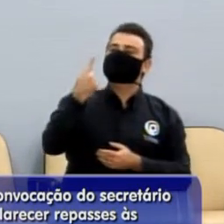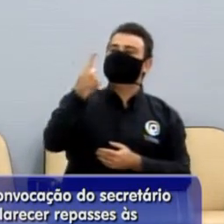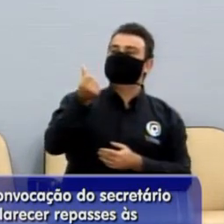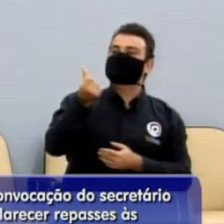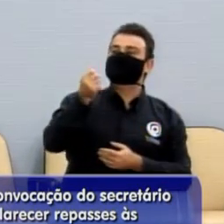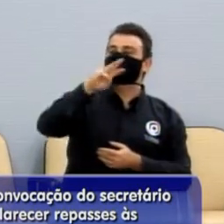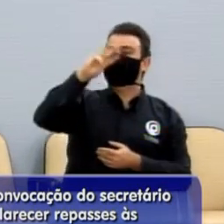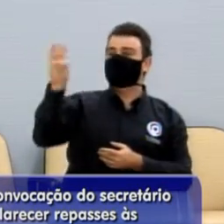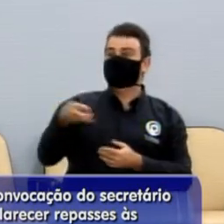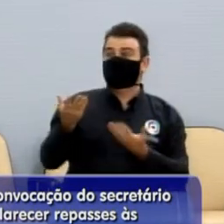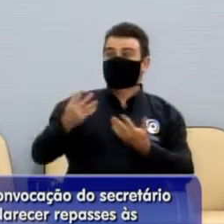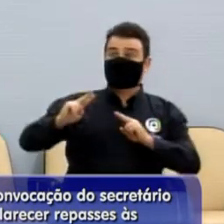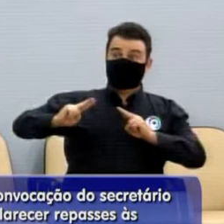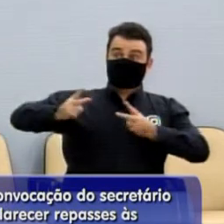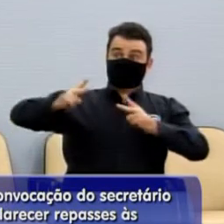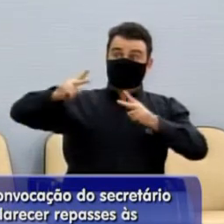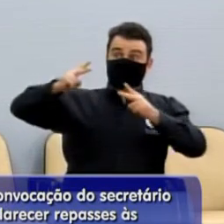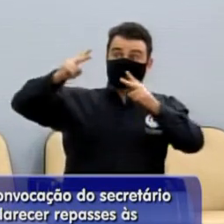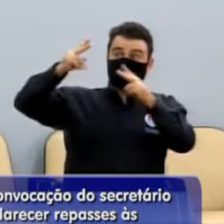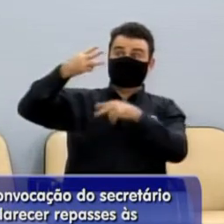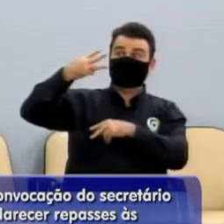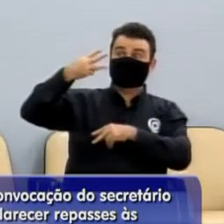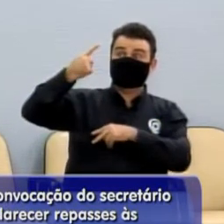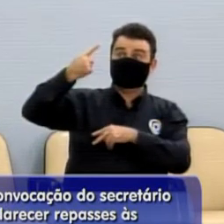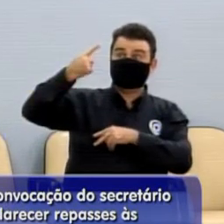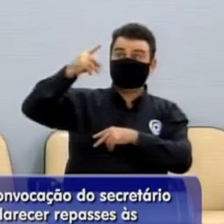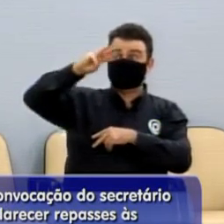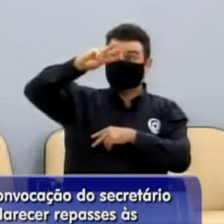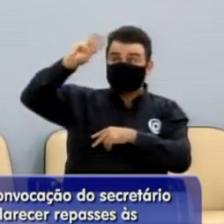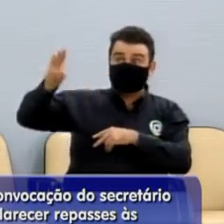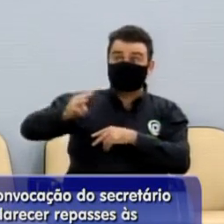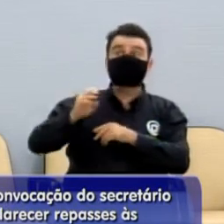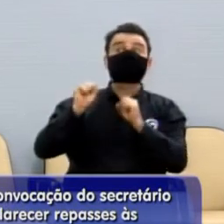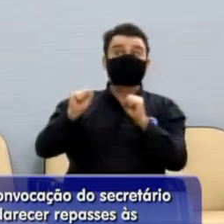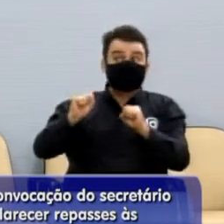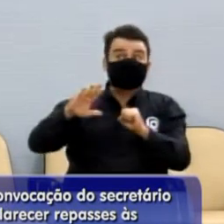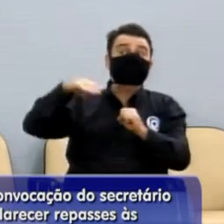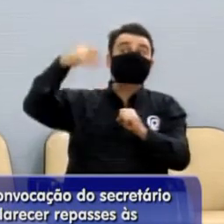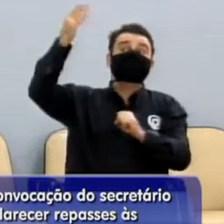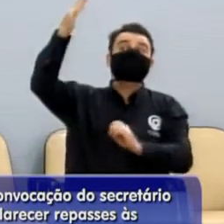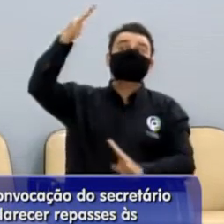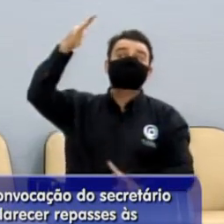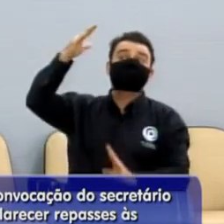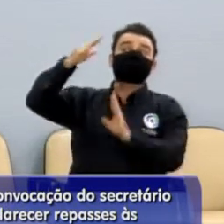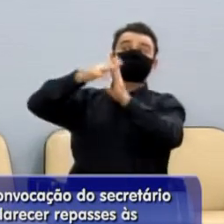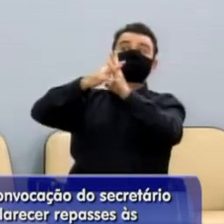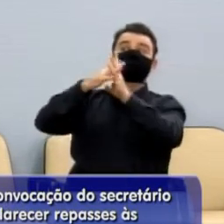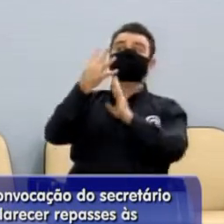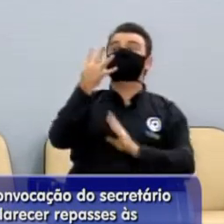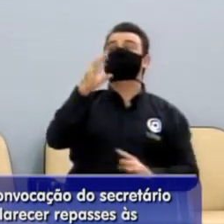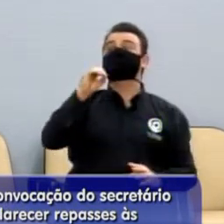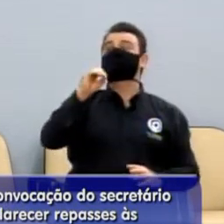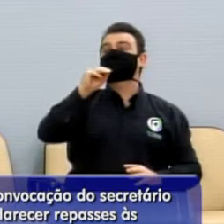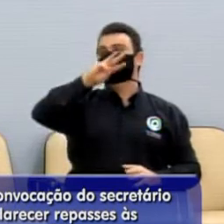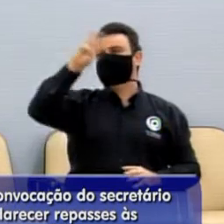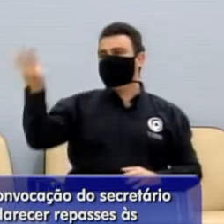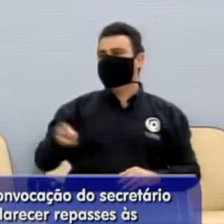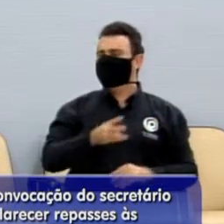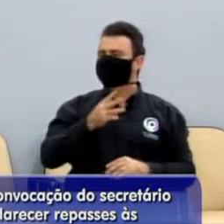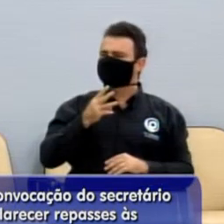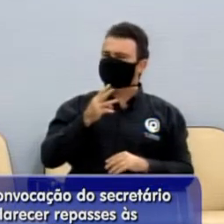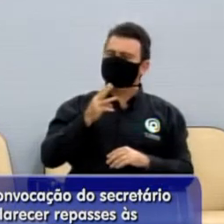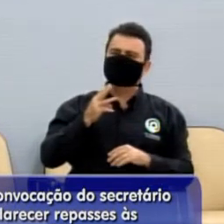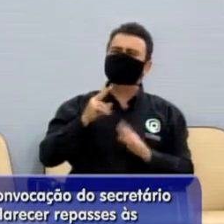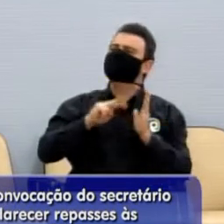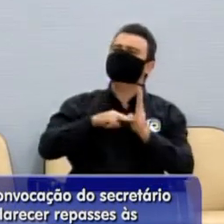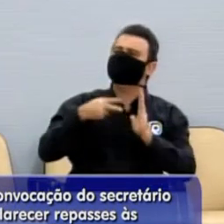31 milhões, podendo chegar a quase 40 milhões. Vereador Pedro, quase 3 vezes mais do